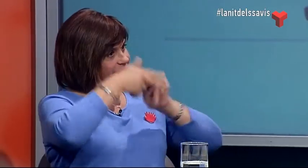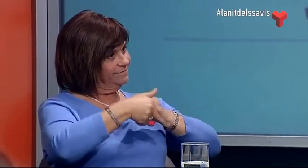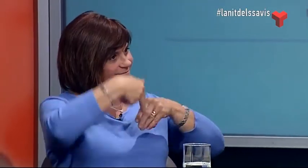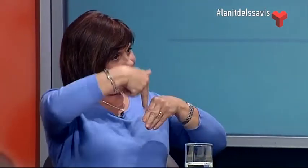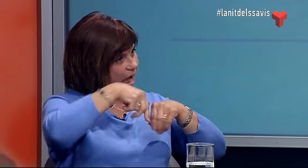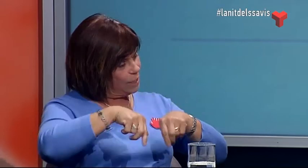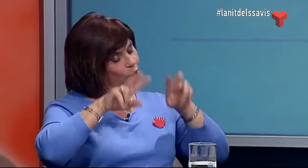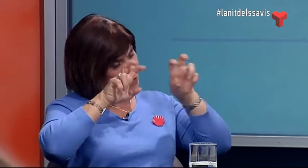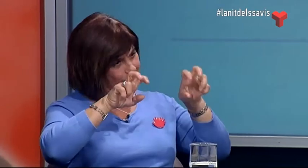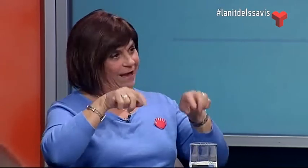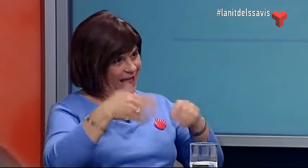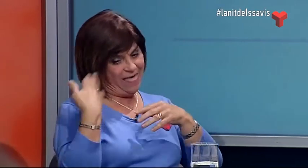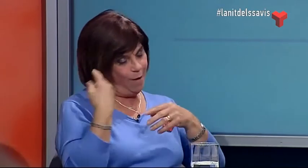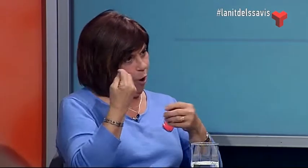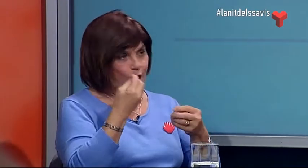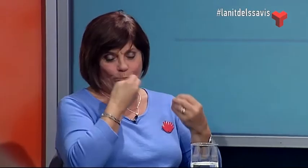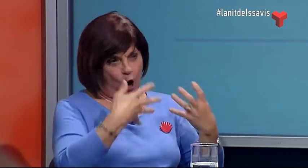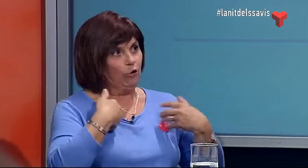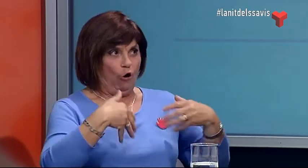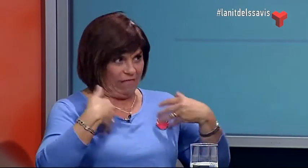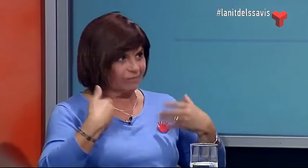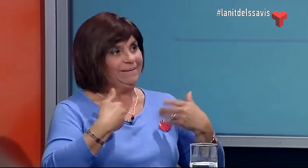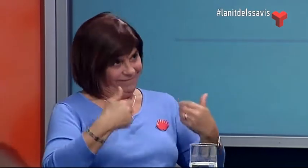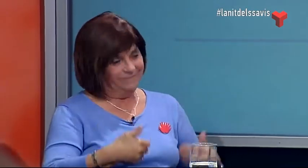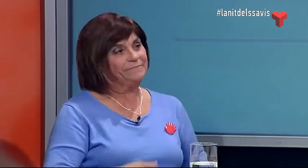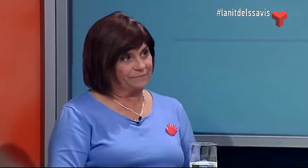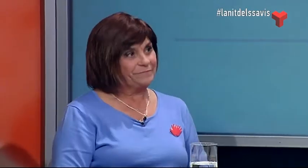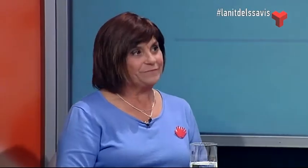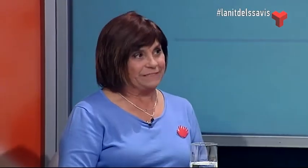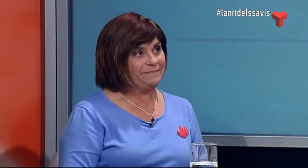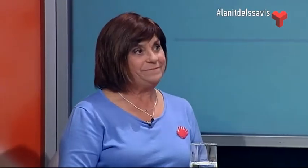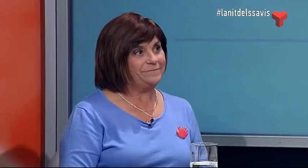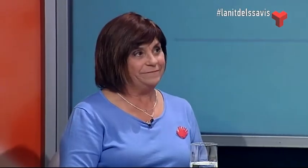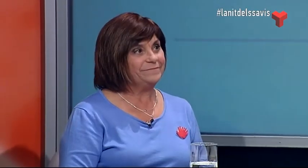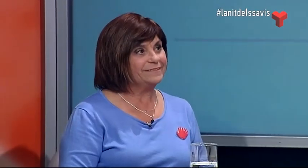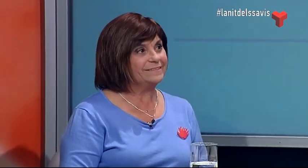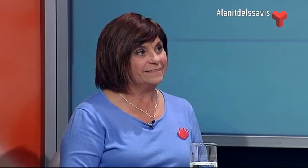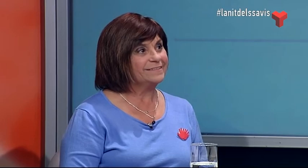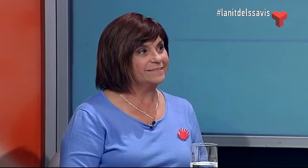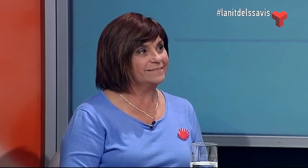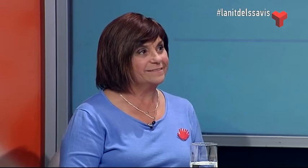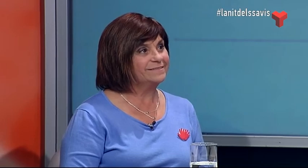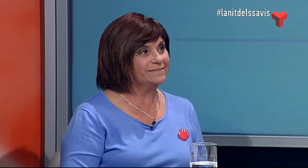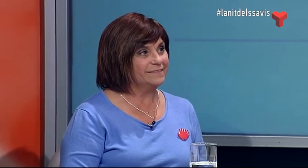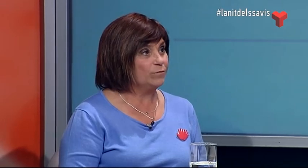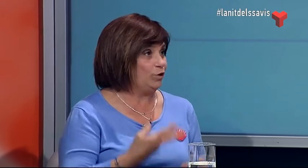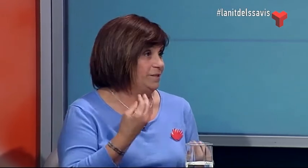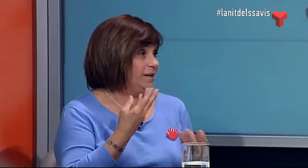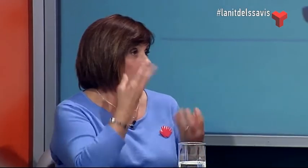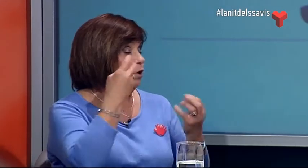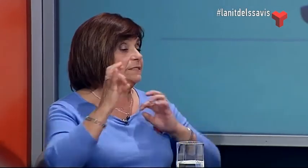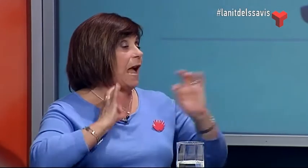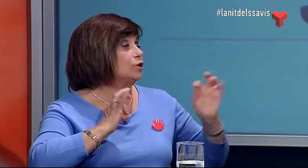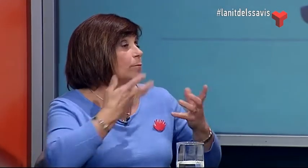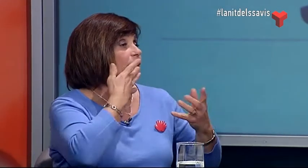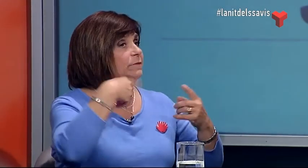de tancar-se les portes, per exemple, que ens avisen amb alertes llumíniques de que aquestes portes s'estan tancant, cosa que abans no, i la veritat